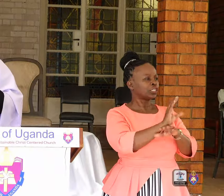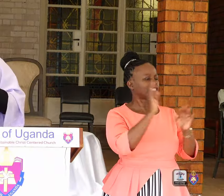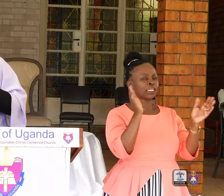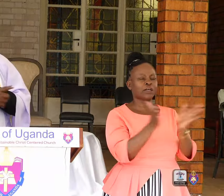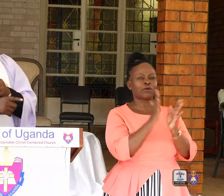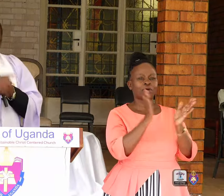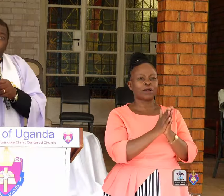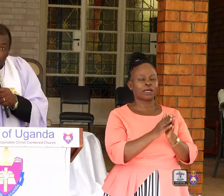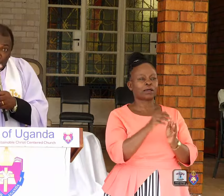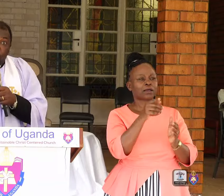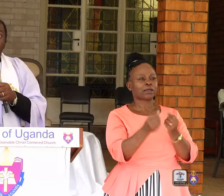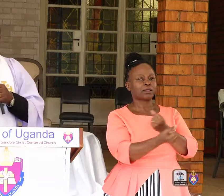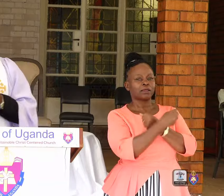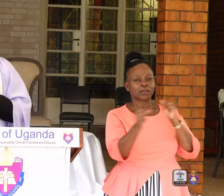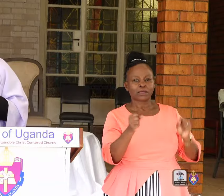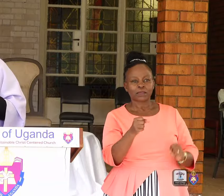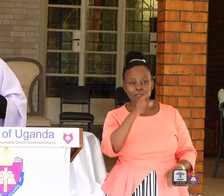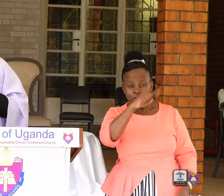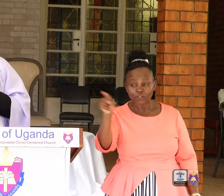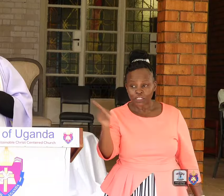pentekote balokole ekyo kikyamu